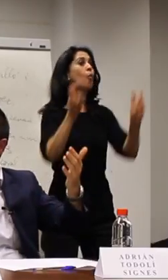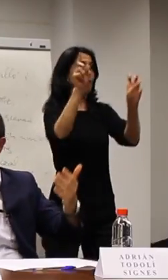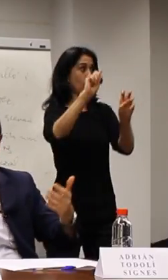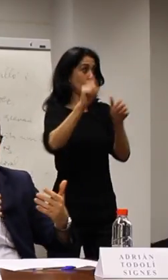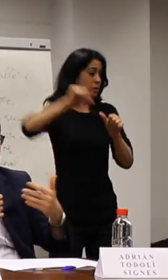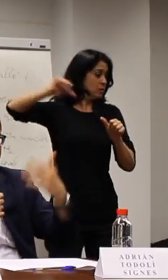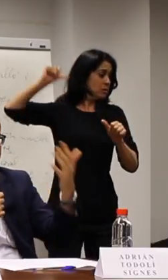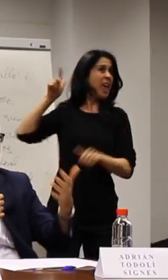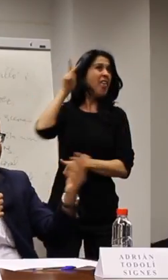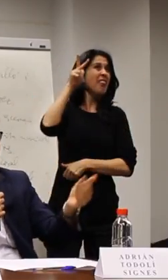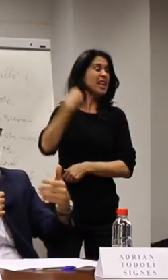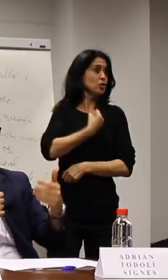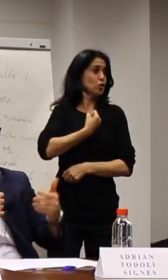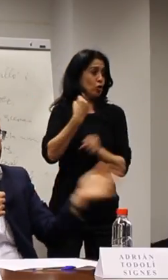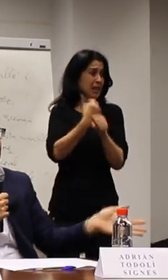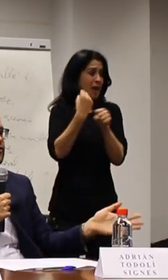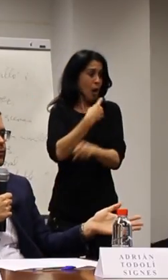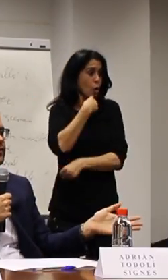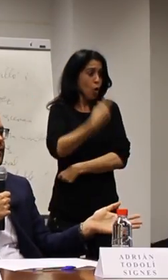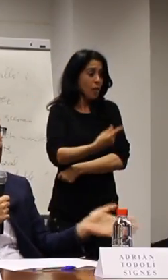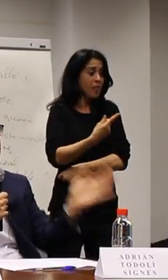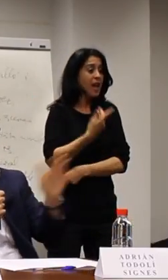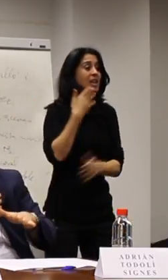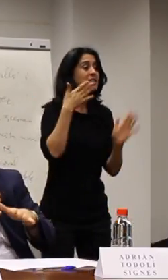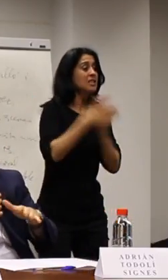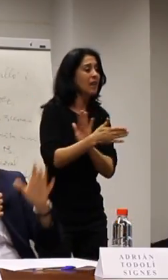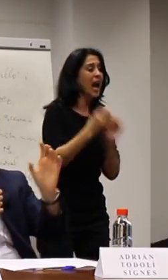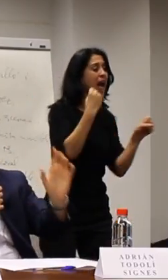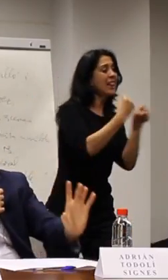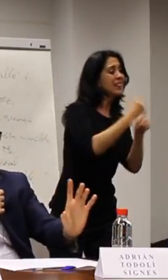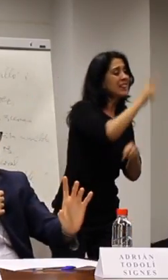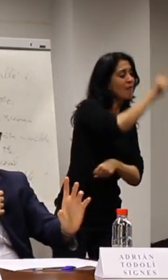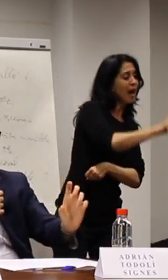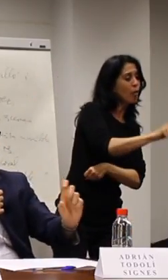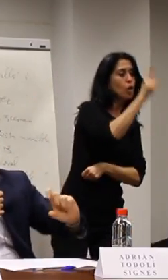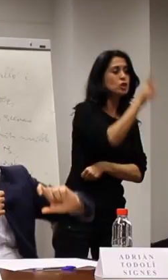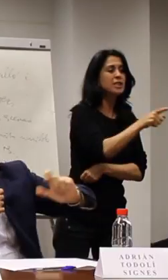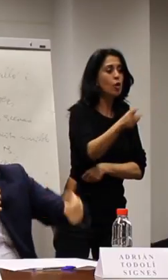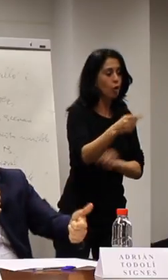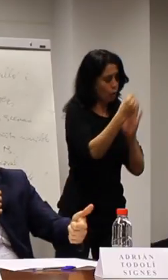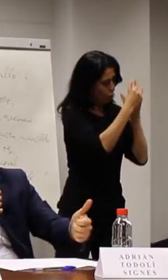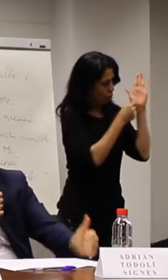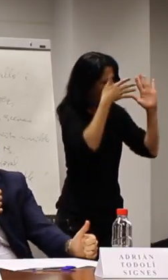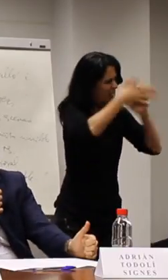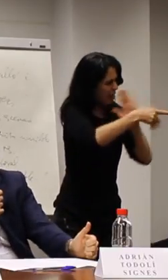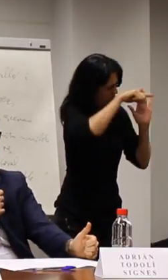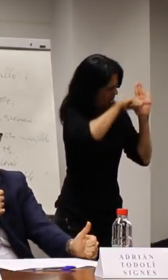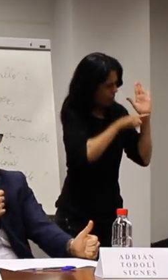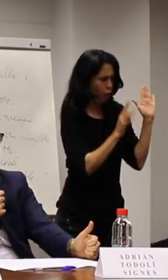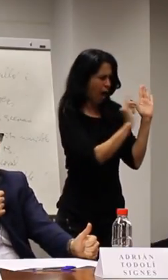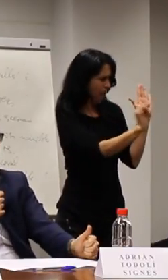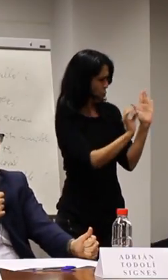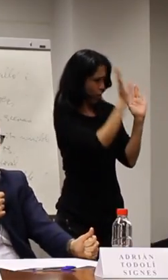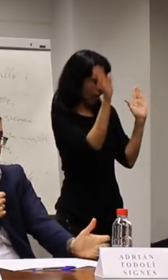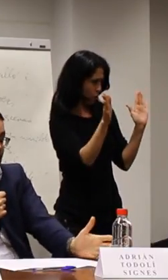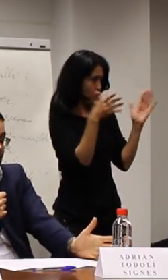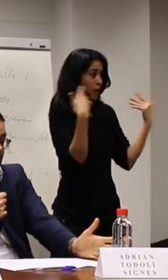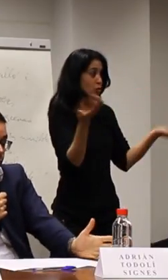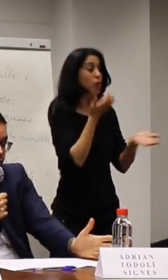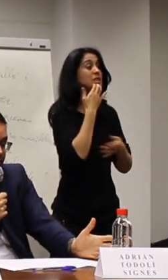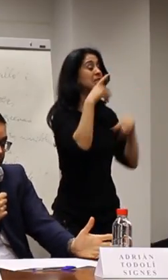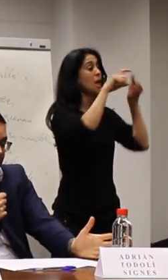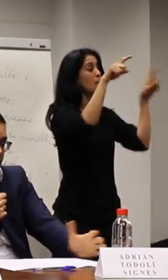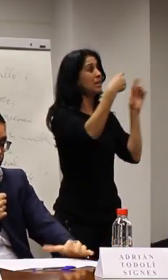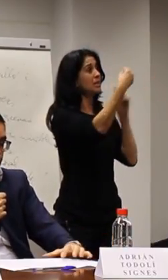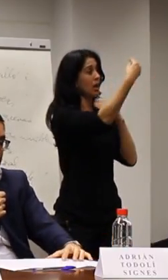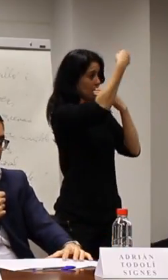principios del derecho del trabajo, lo primero es cuándo estamos ante un trabajador y cuándo no. Pero ¿y por qué esto es importante? Y es el segundo tema que quería entrar, porque actualmente, tal y